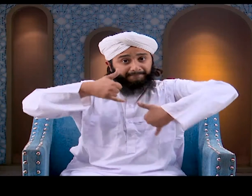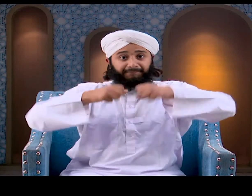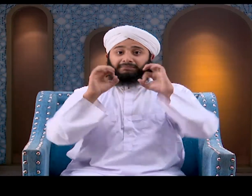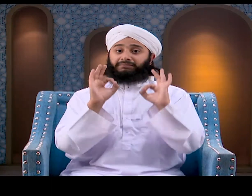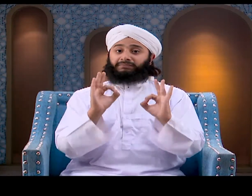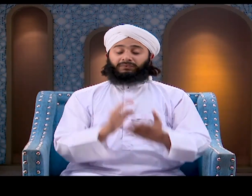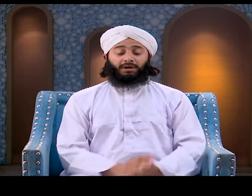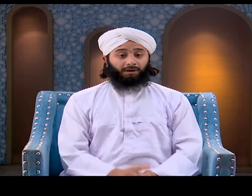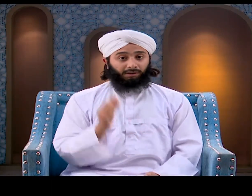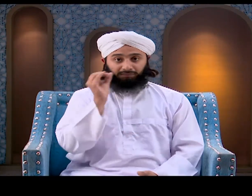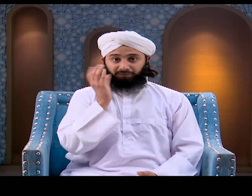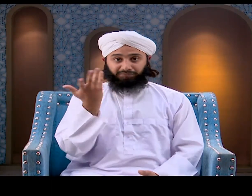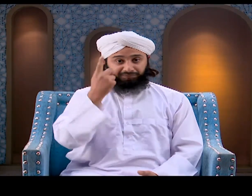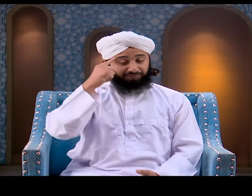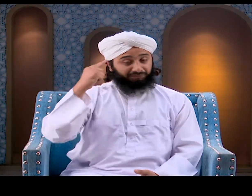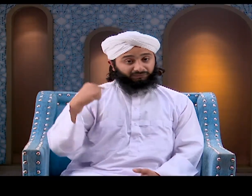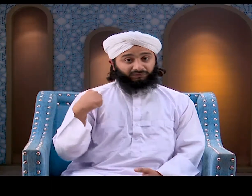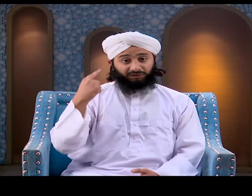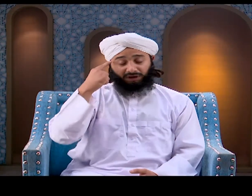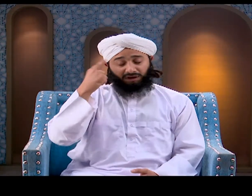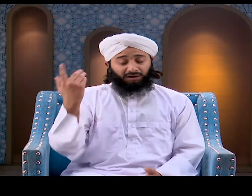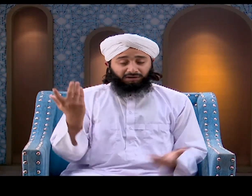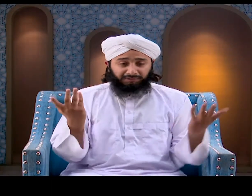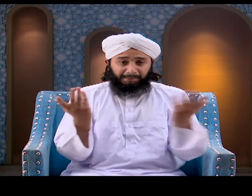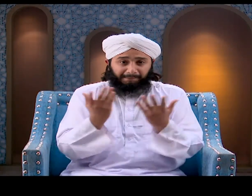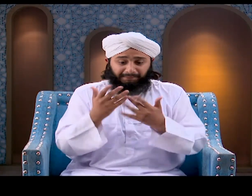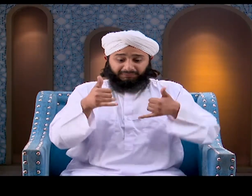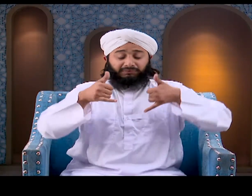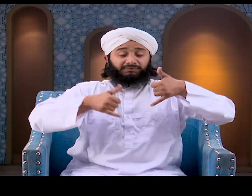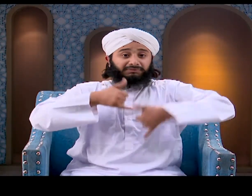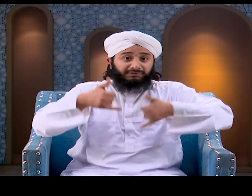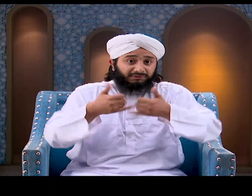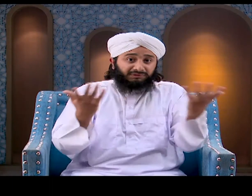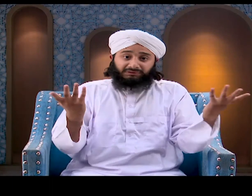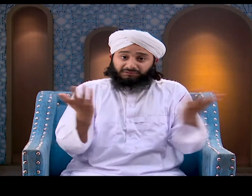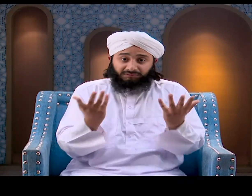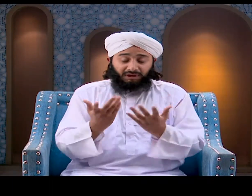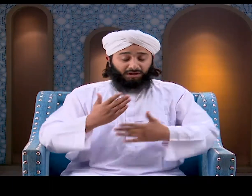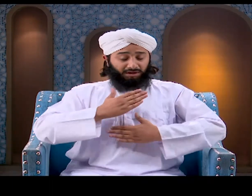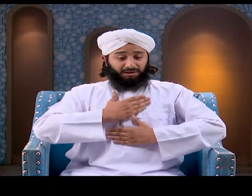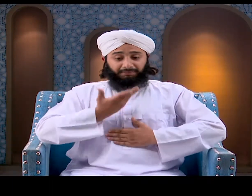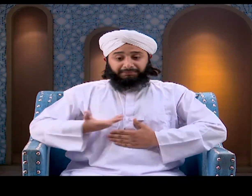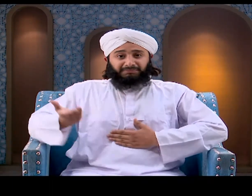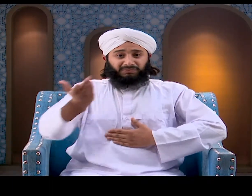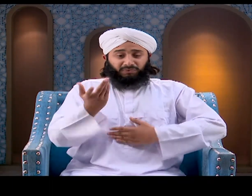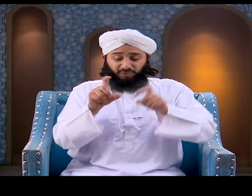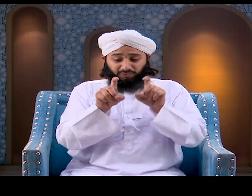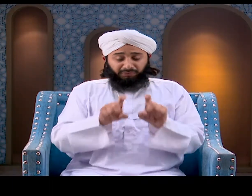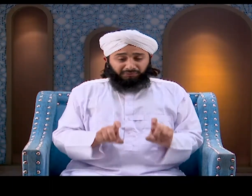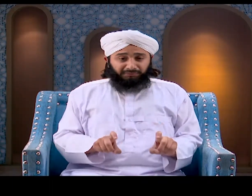رسول، غور فرمائیے، وہ کیسا بے بسی کا دن ہوگا، کیسی بے کسی ہوگی ہم کتنے لاچار ہوں گے جب ملک الموت